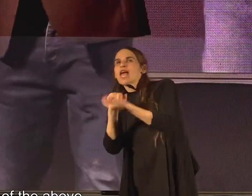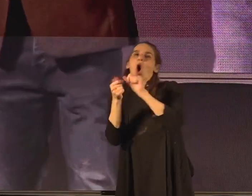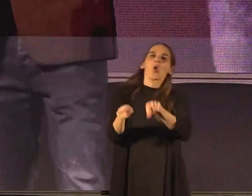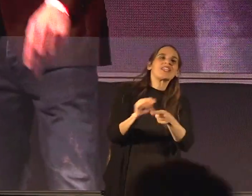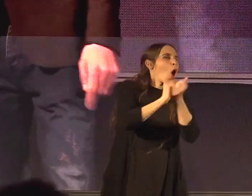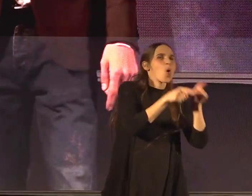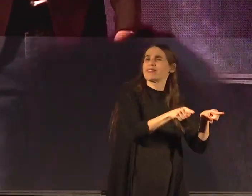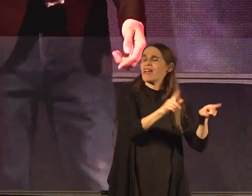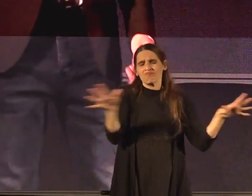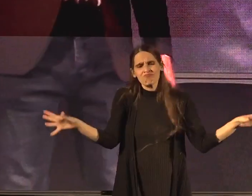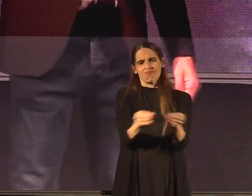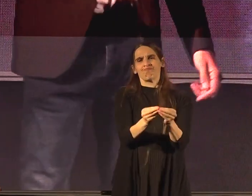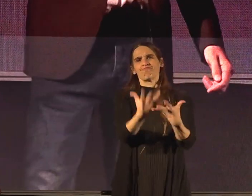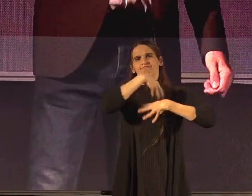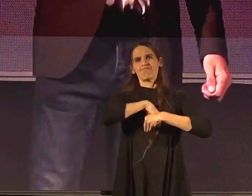או